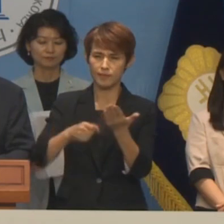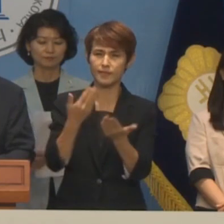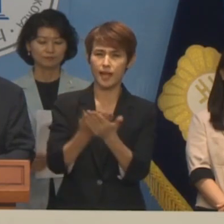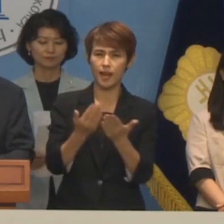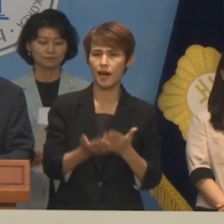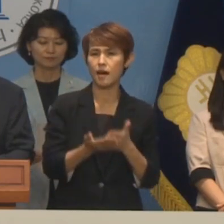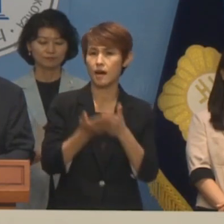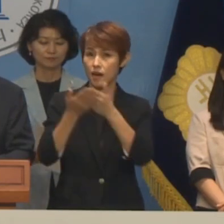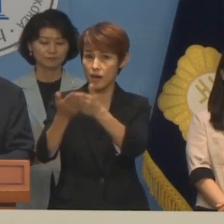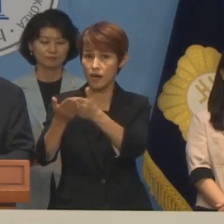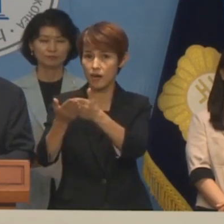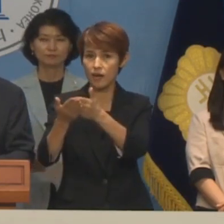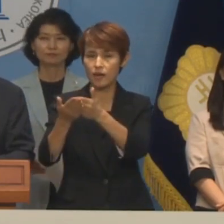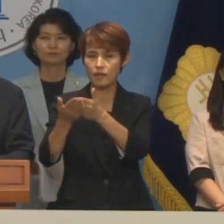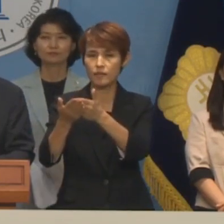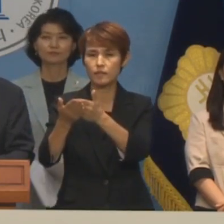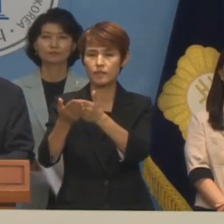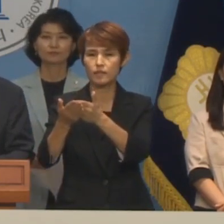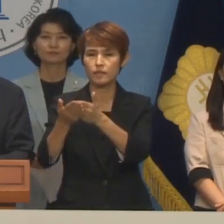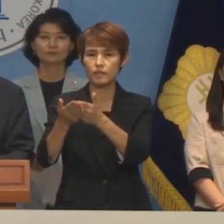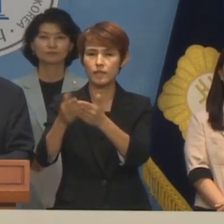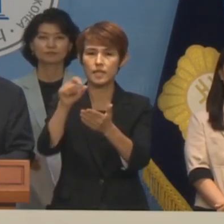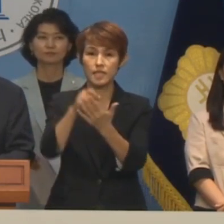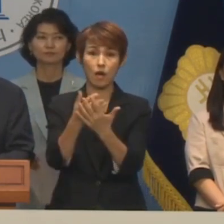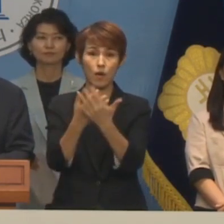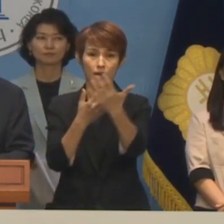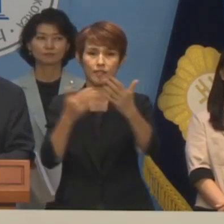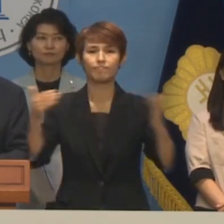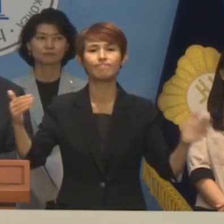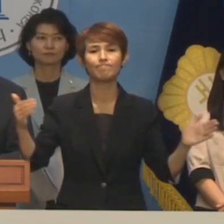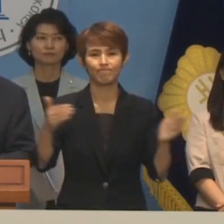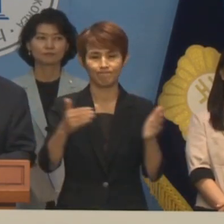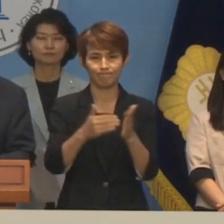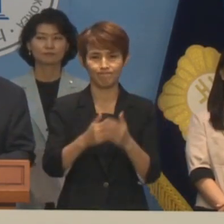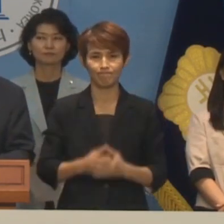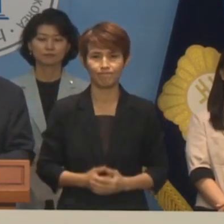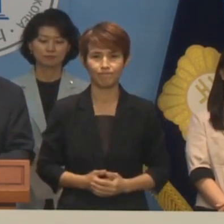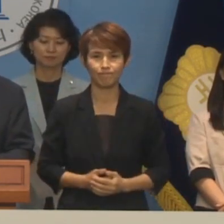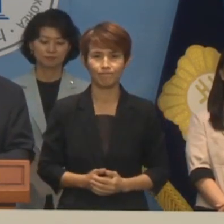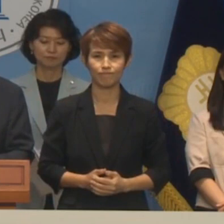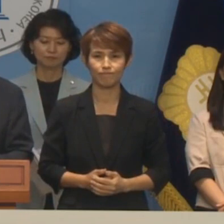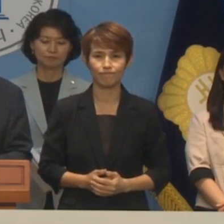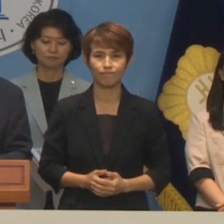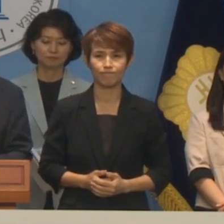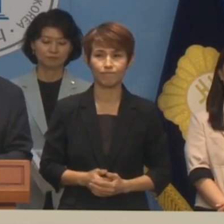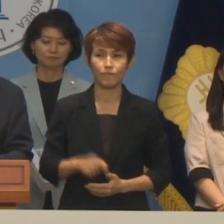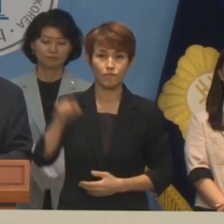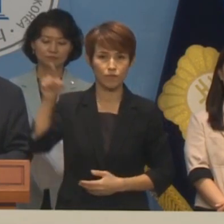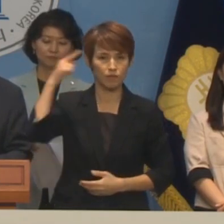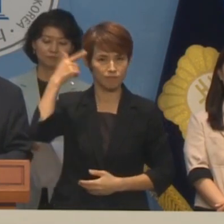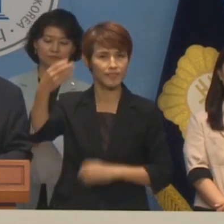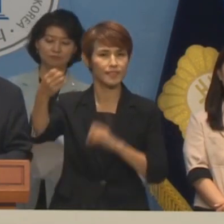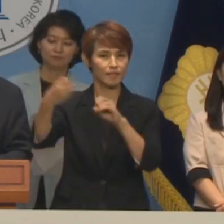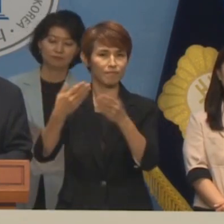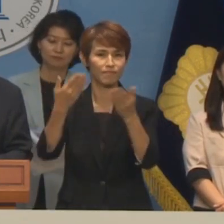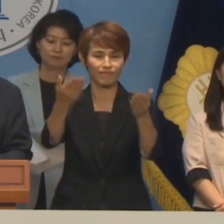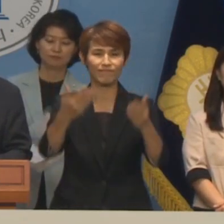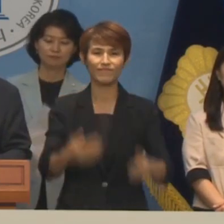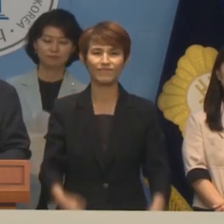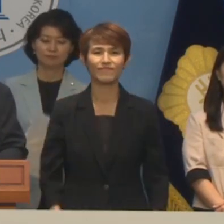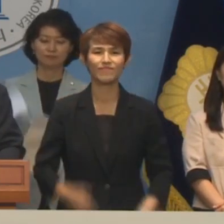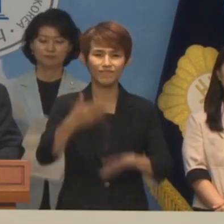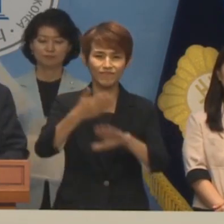위한 전국 교수연대회의 기자회견을 모두 마치고 바로 여기에서 브리핑룸에서 질의응답 시간을 갖도록